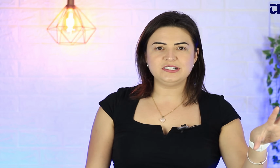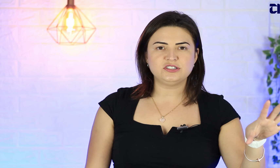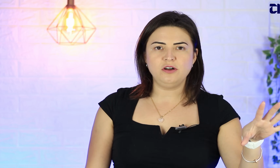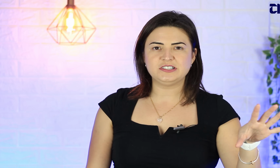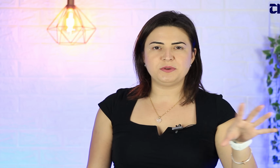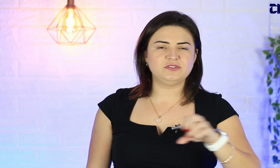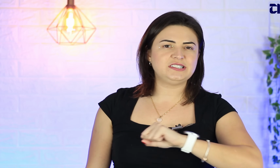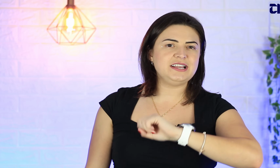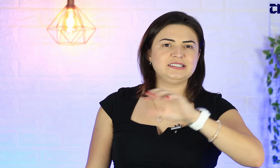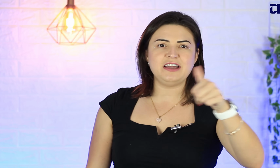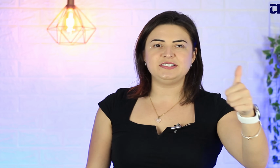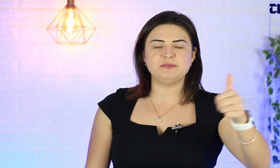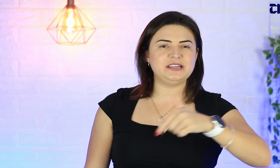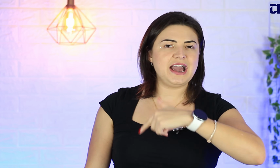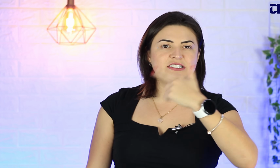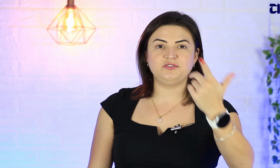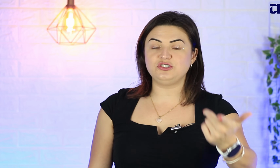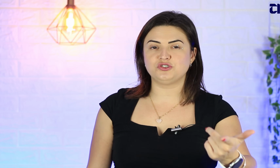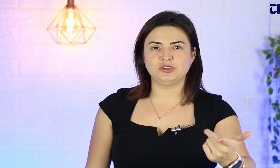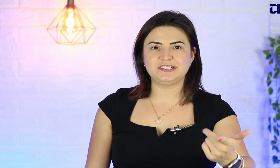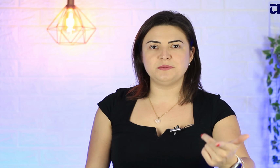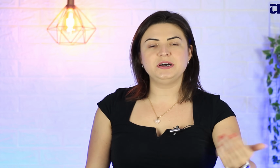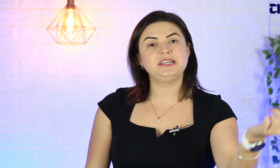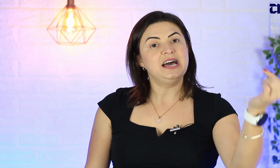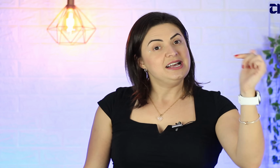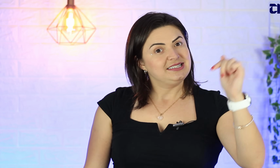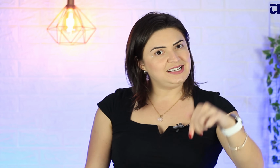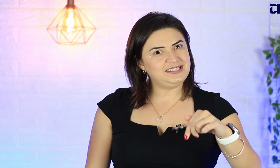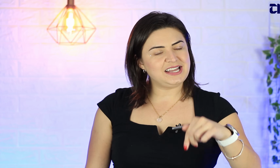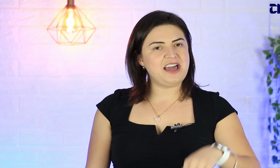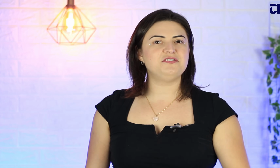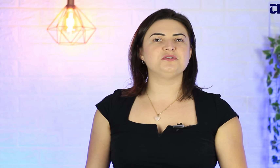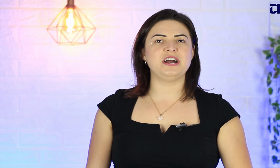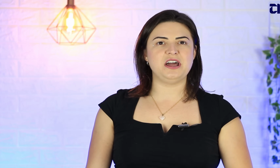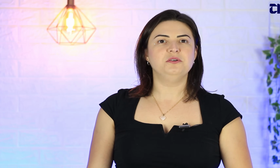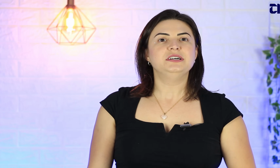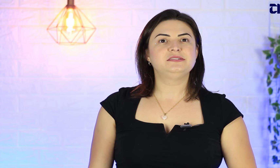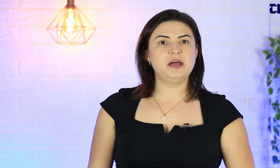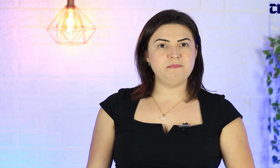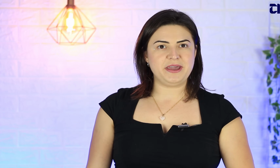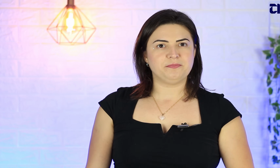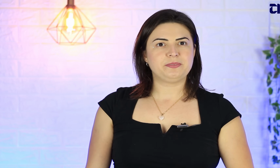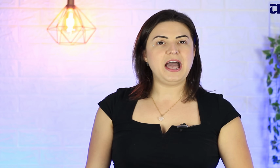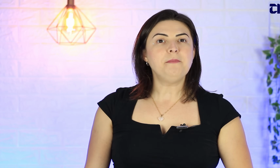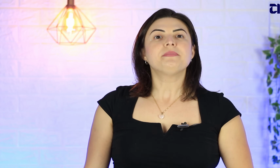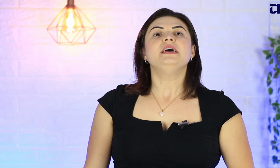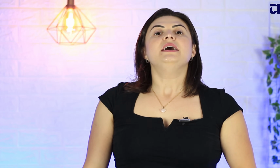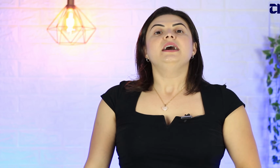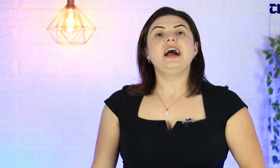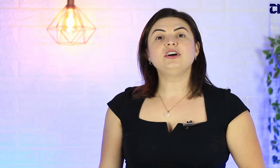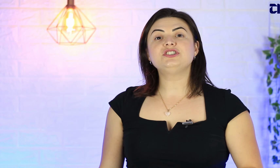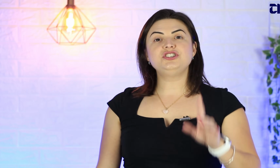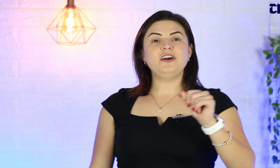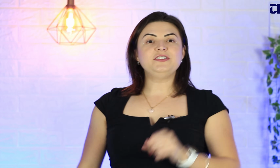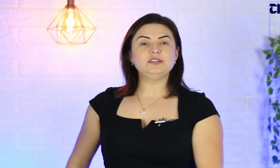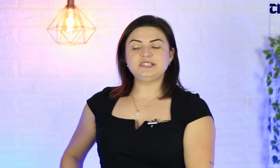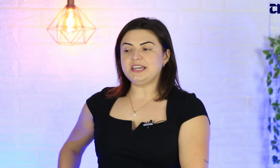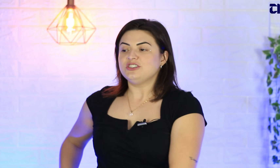coisas novas para vocês, lives semanais, vídeos toda semana. Se inscreve no canal também, tá? Agora a gente vai fazer o seguinte,